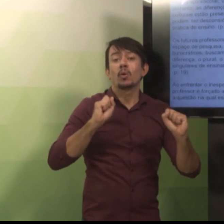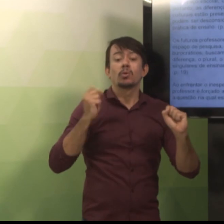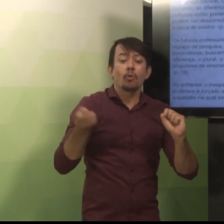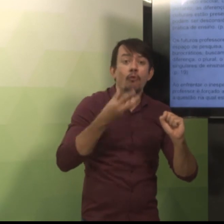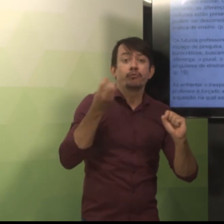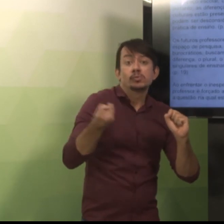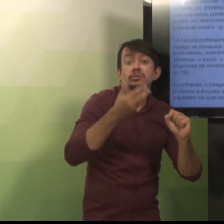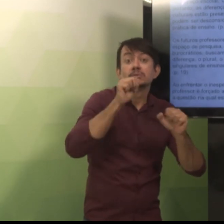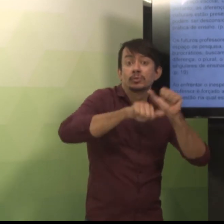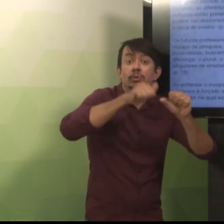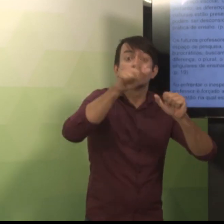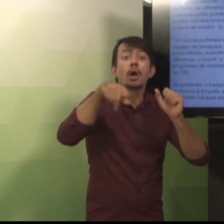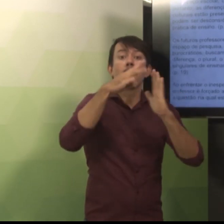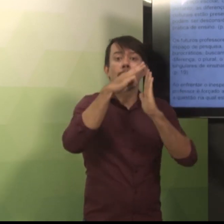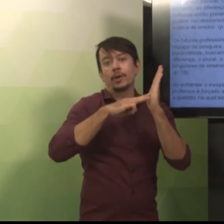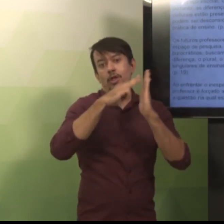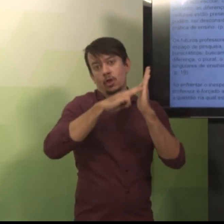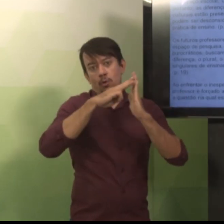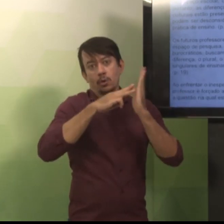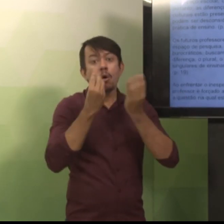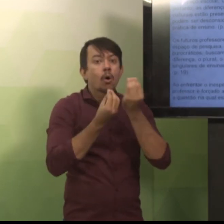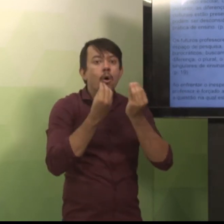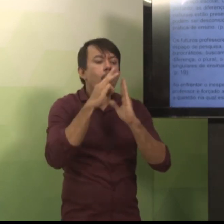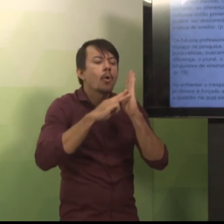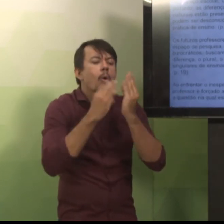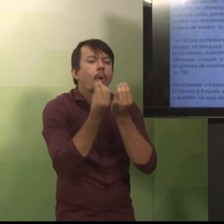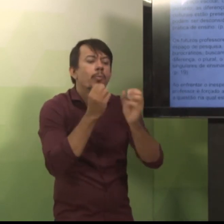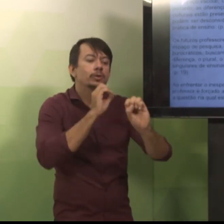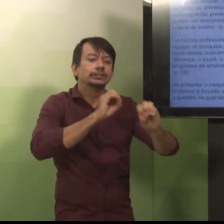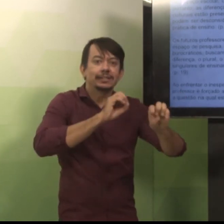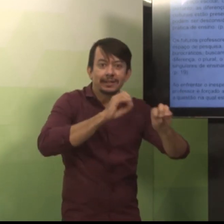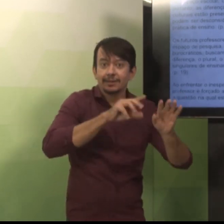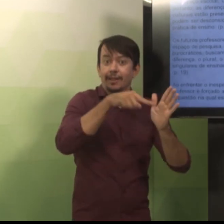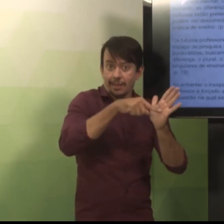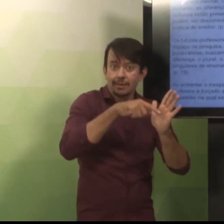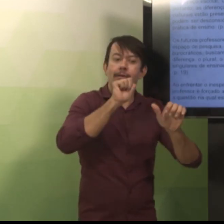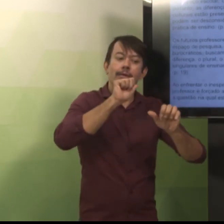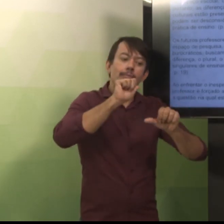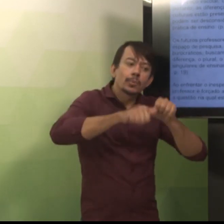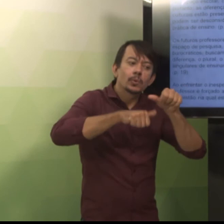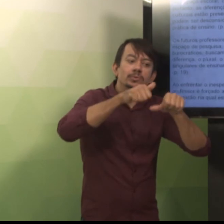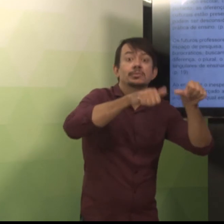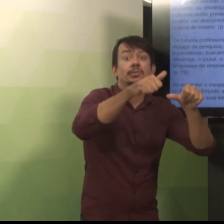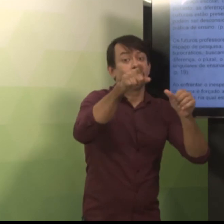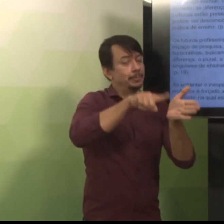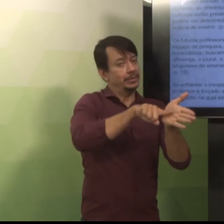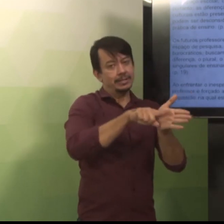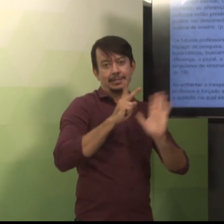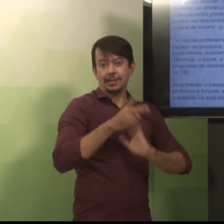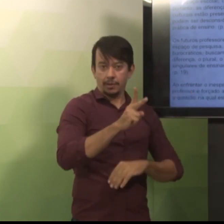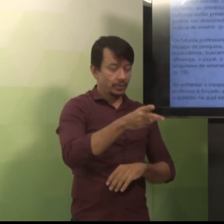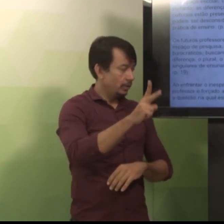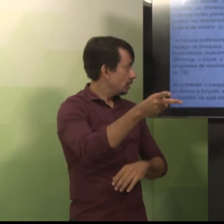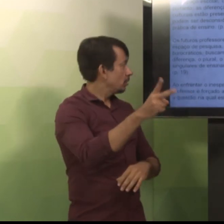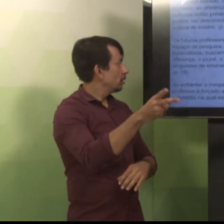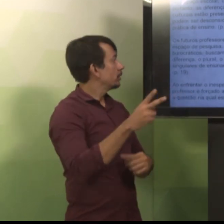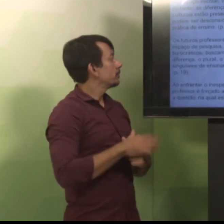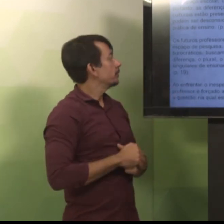organização, uma transformação, novas metodologias para o processo de ensino. Essa transformação é necessária e precisa